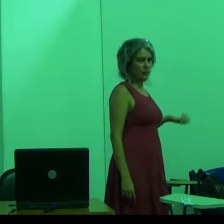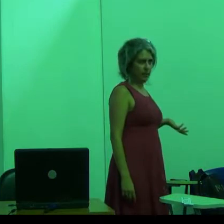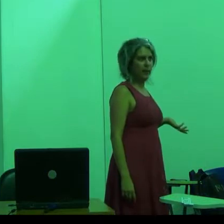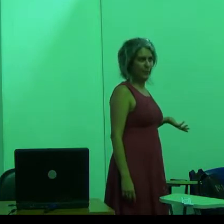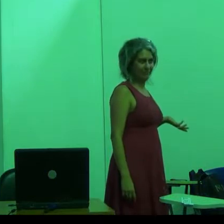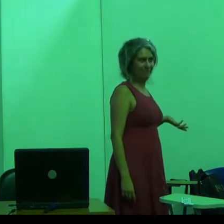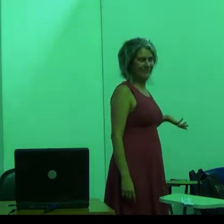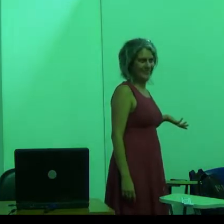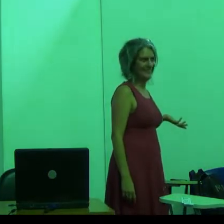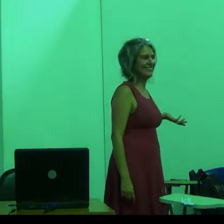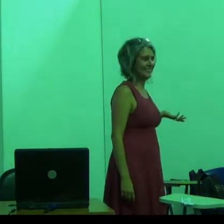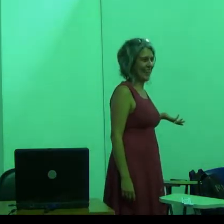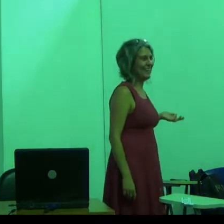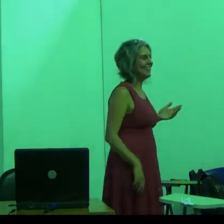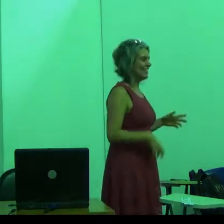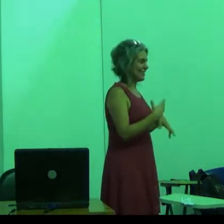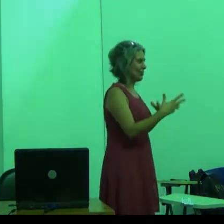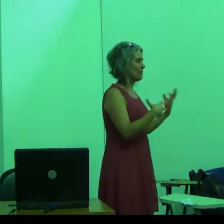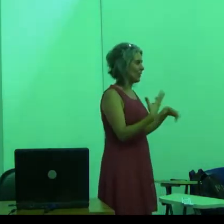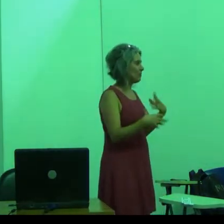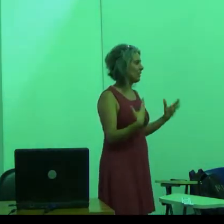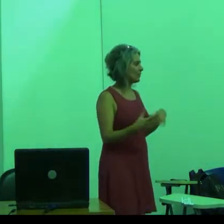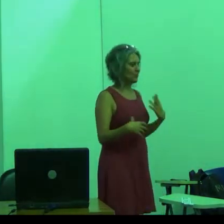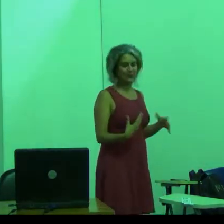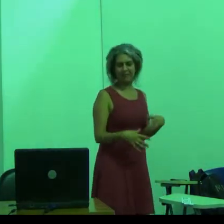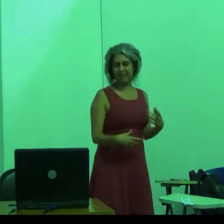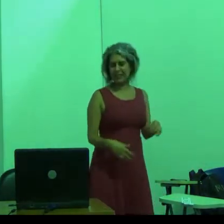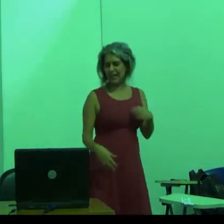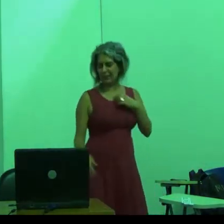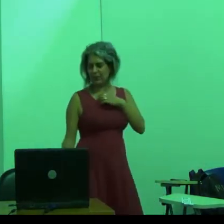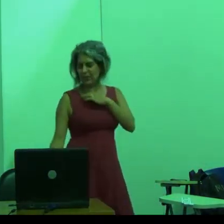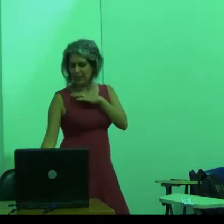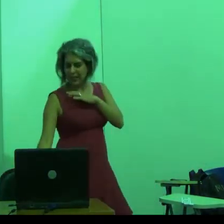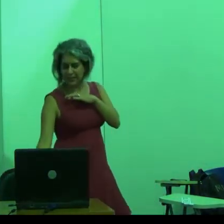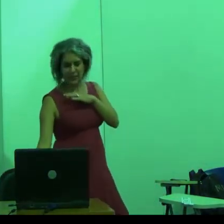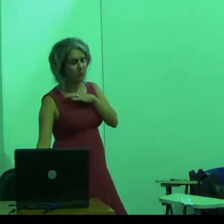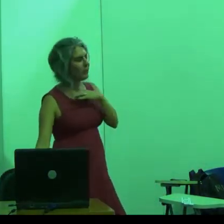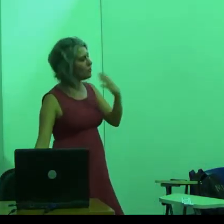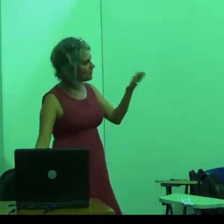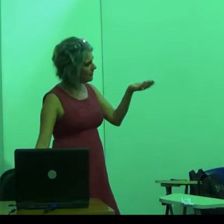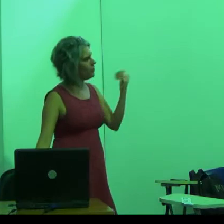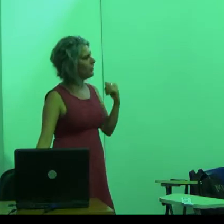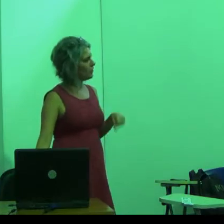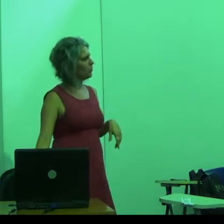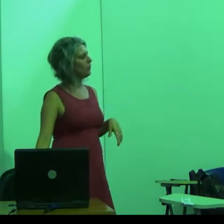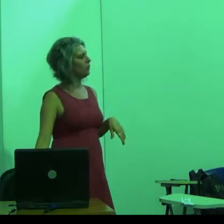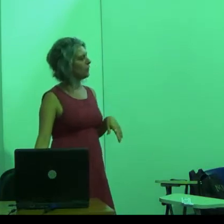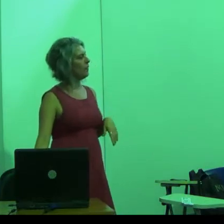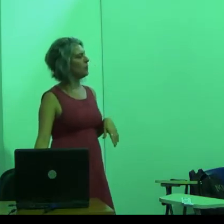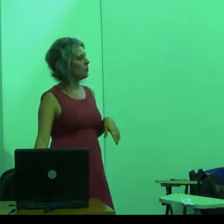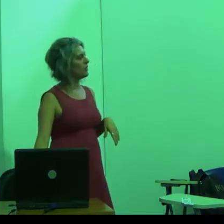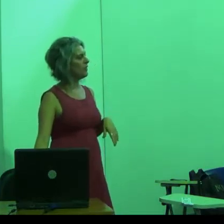papel, né? Chegam por caminhos variados. Recentemente, você sabe que a editora do Oscar me pediu um CD, né?